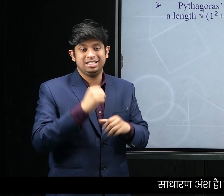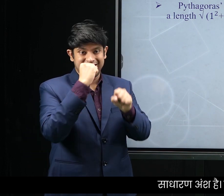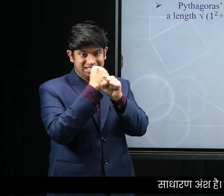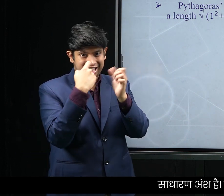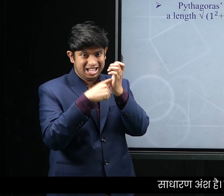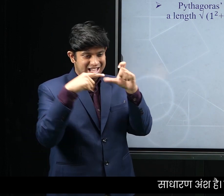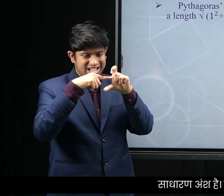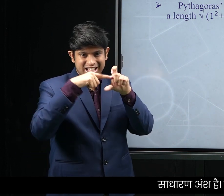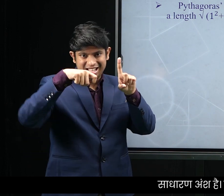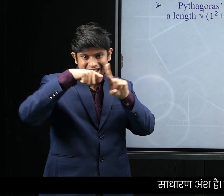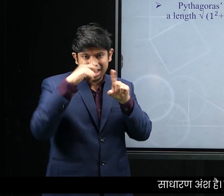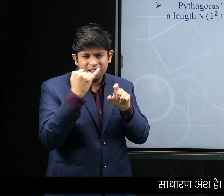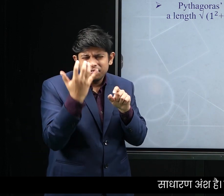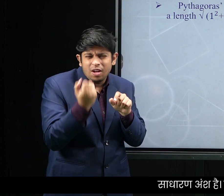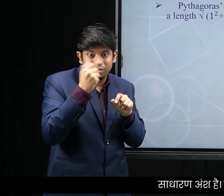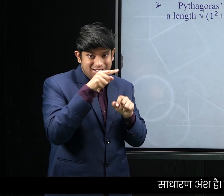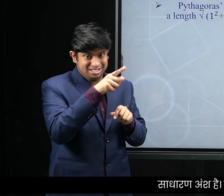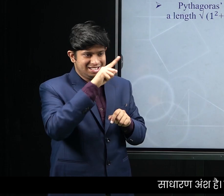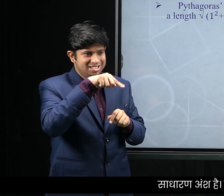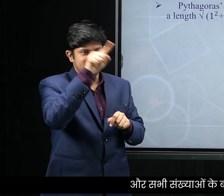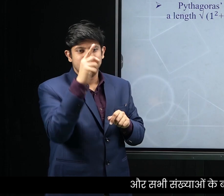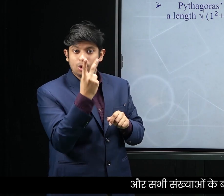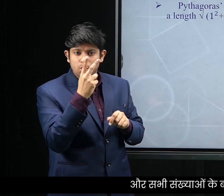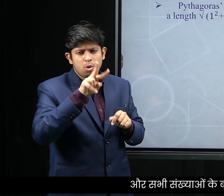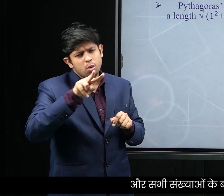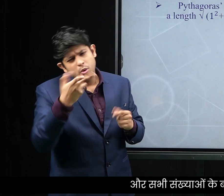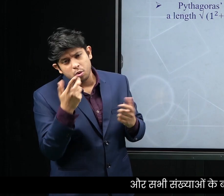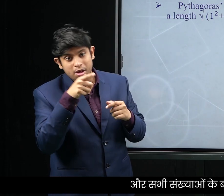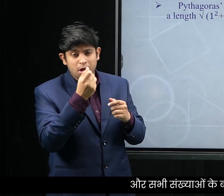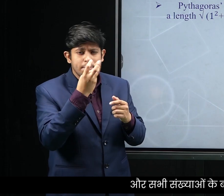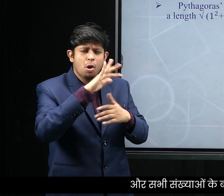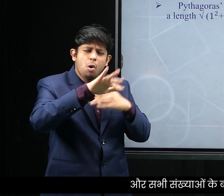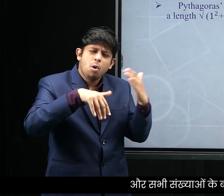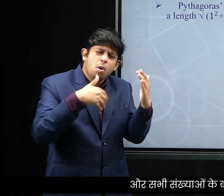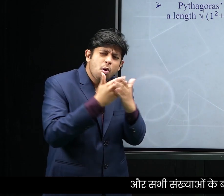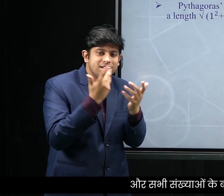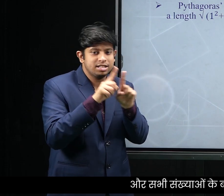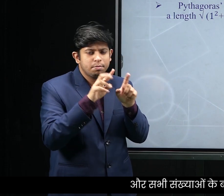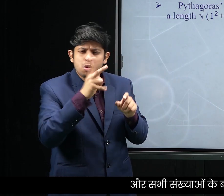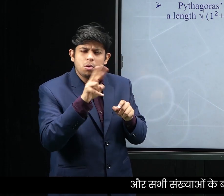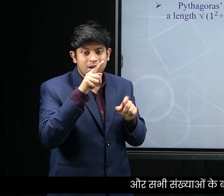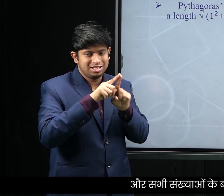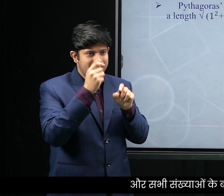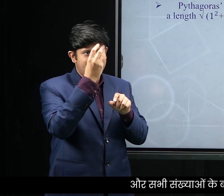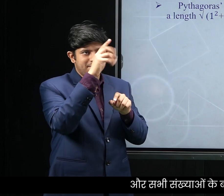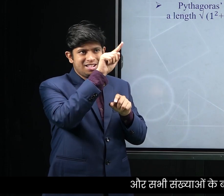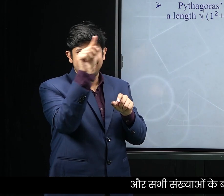है। संख्या रेखा पर बिंदुओं और सभी संख्याओं के बीच संबंध में विश्वास टूट गया।